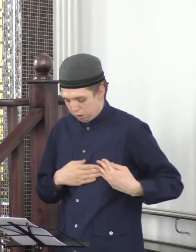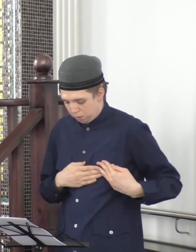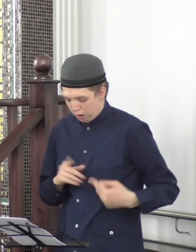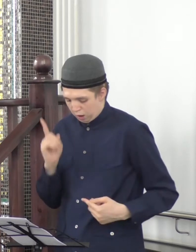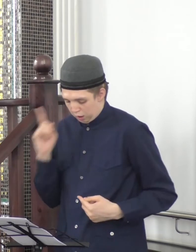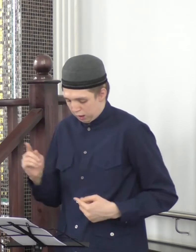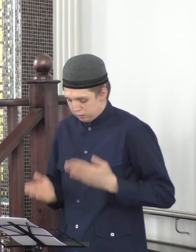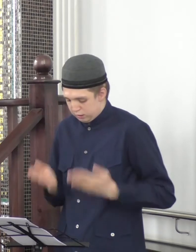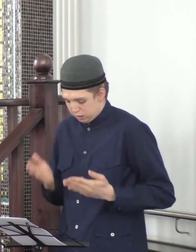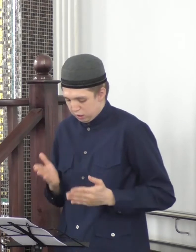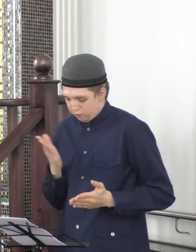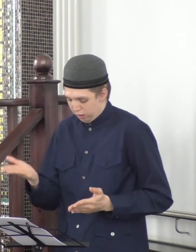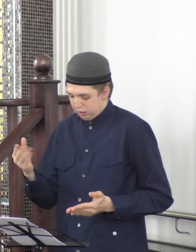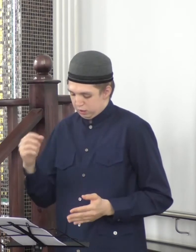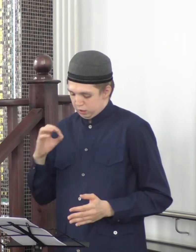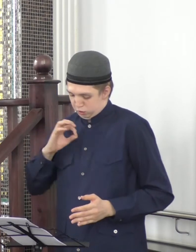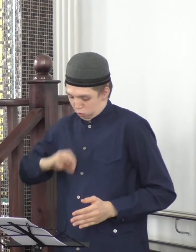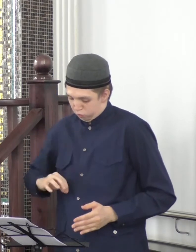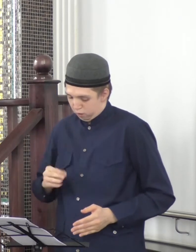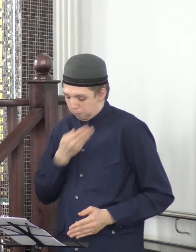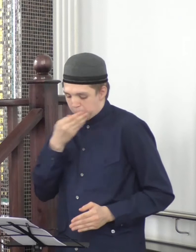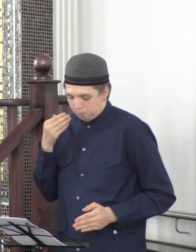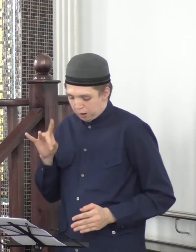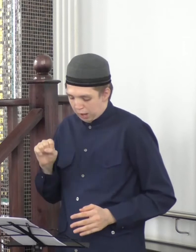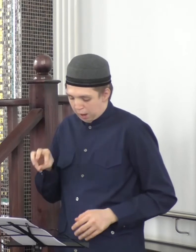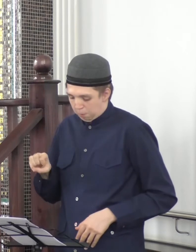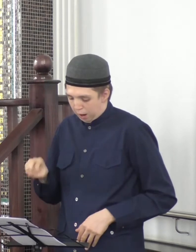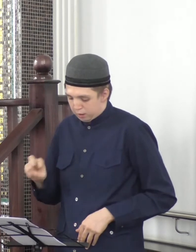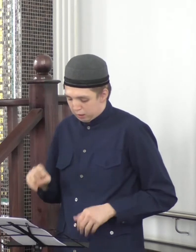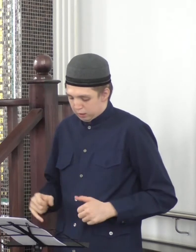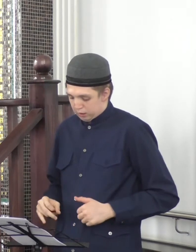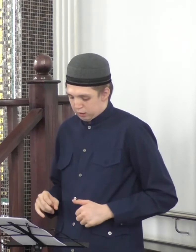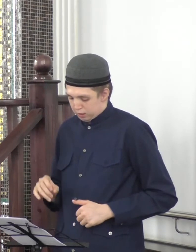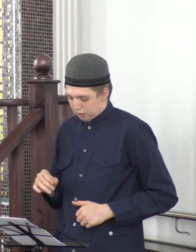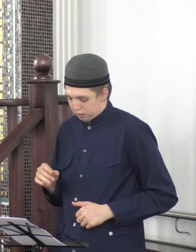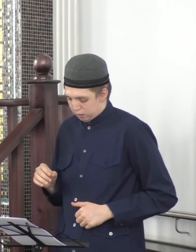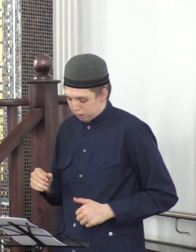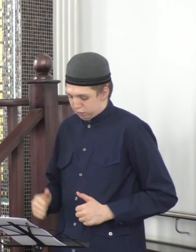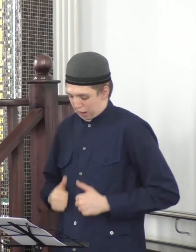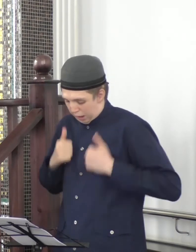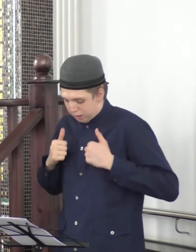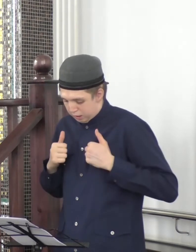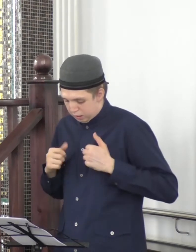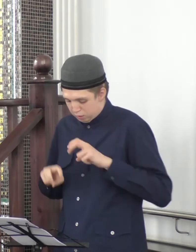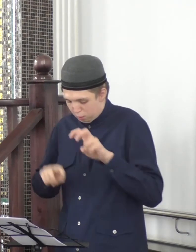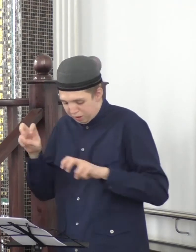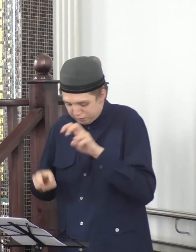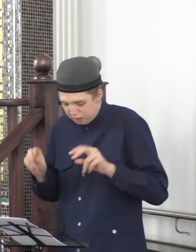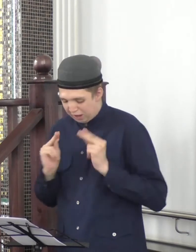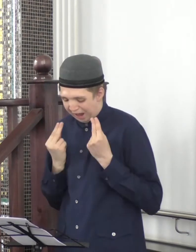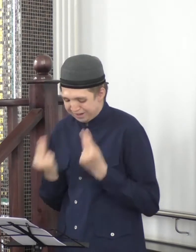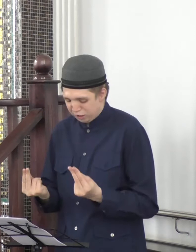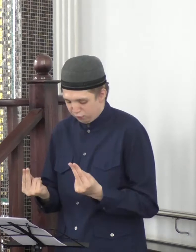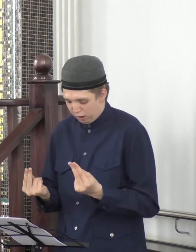айткан: "Иң яратқан ғәмәлләр Аллаһ хузурында кичкене булса да дәвамлы". Не қызғаны шейтан